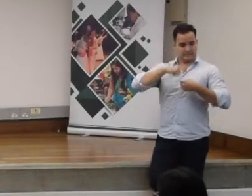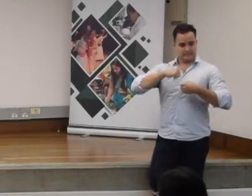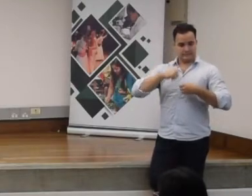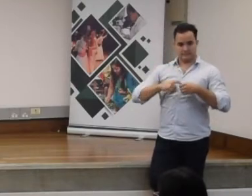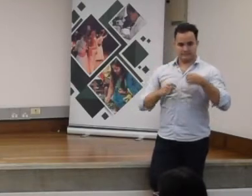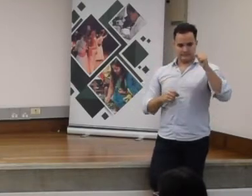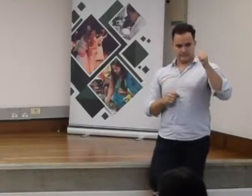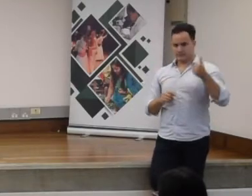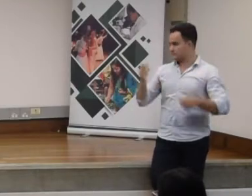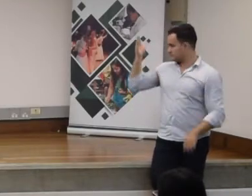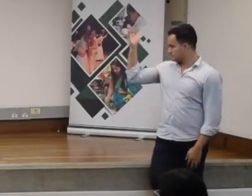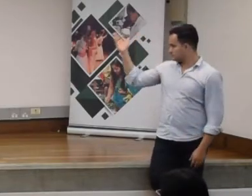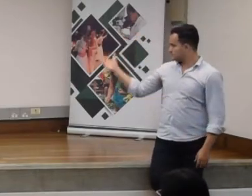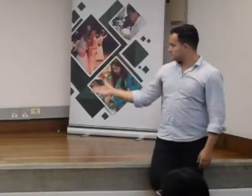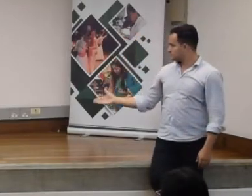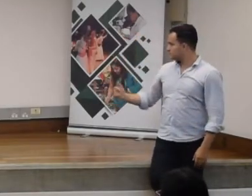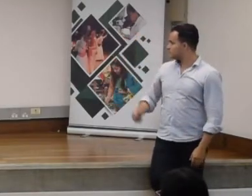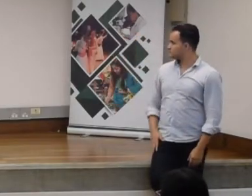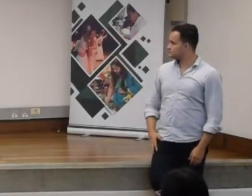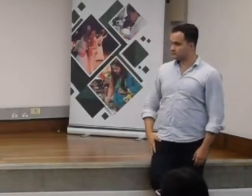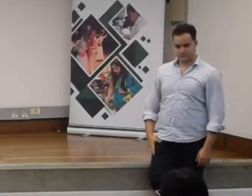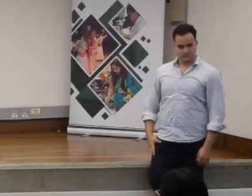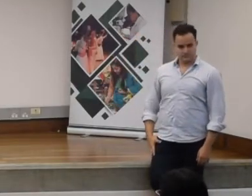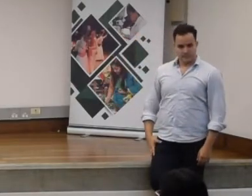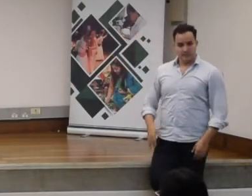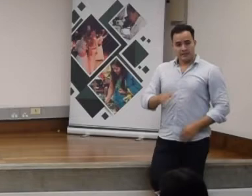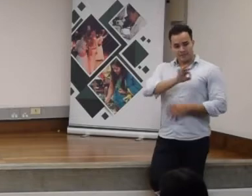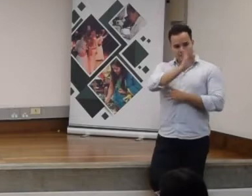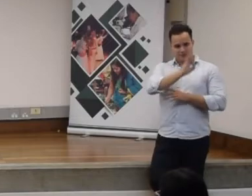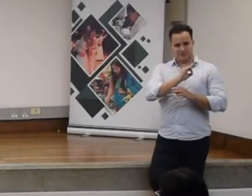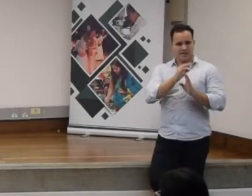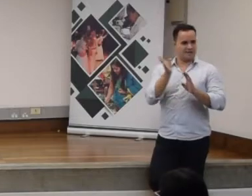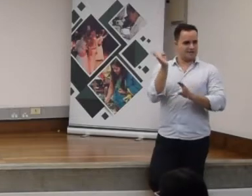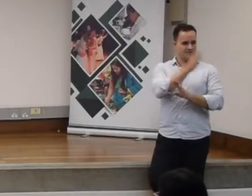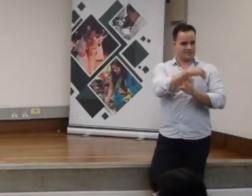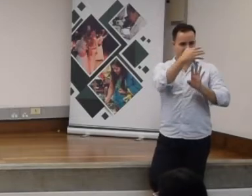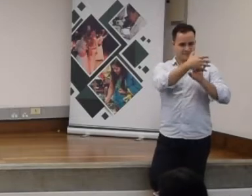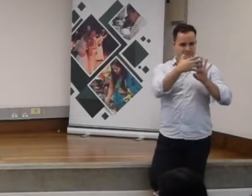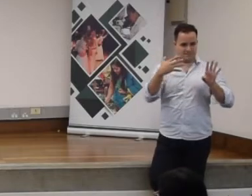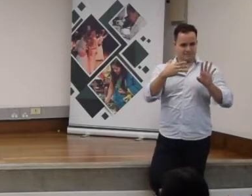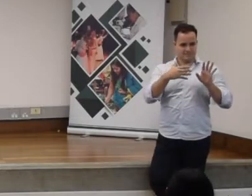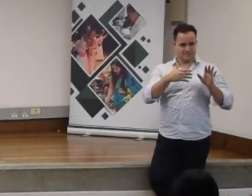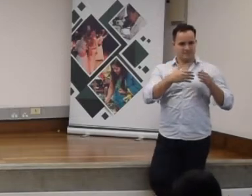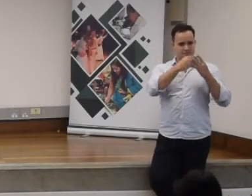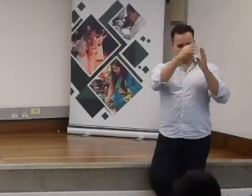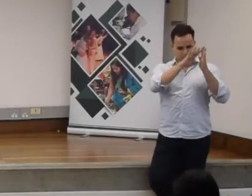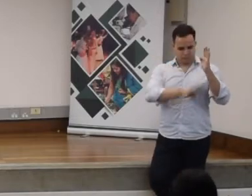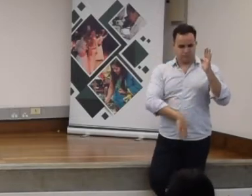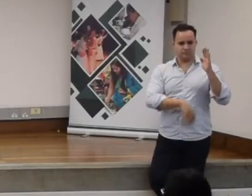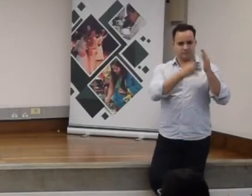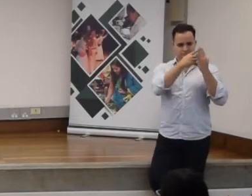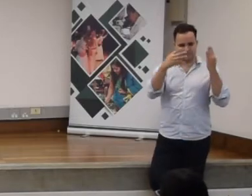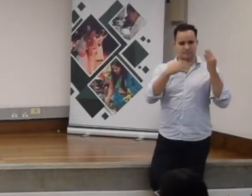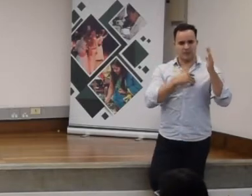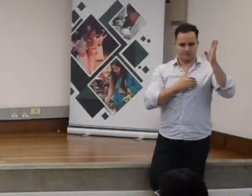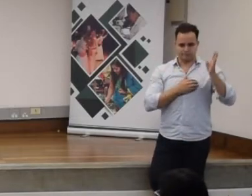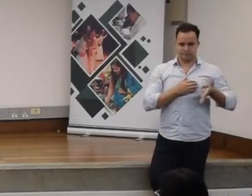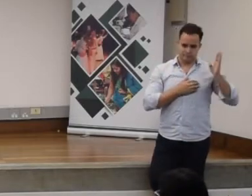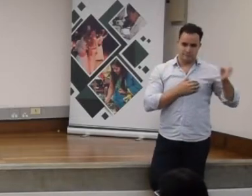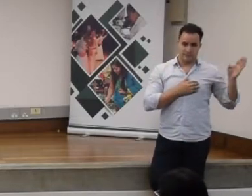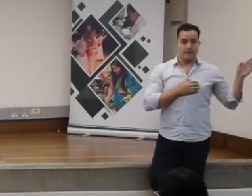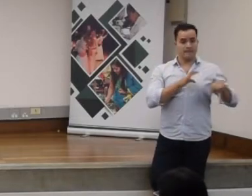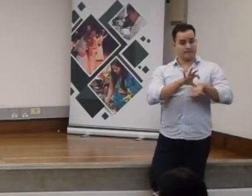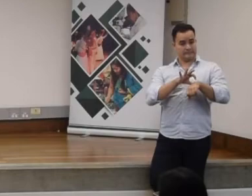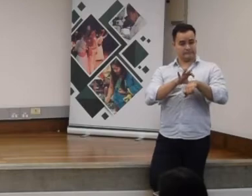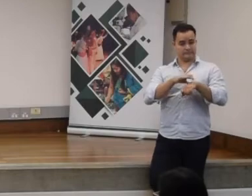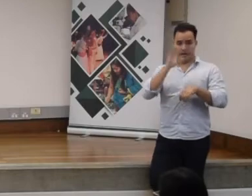aspirantes hay, y se ubica la deserción precoz, temprana y total. Pues medicina es la carrera con